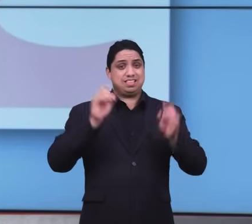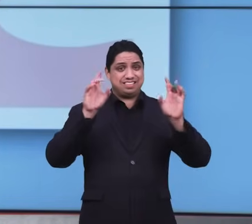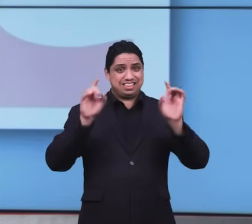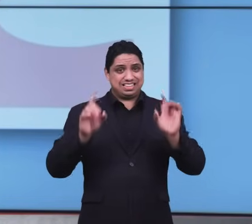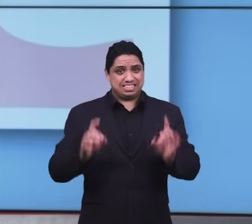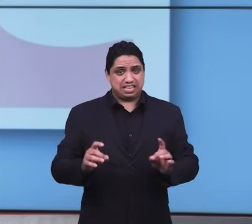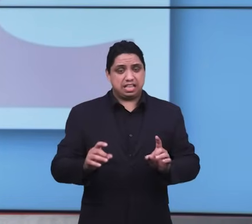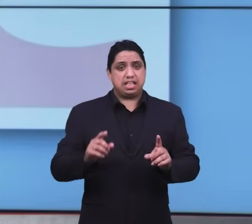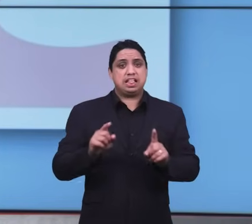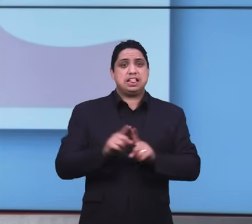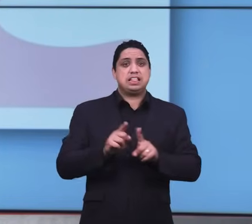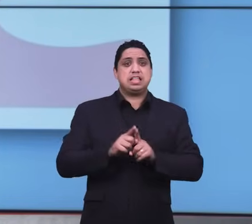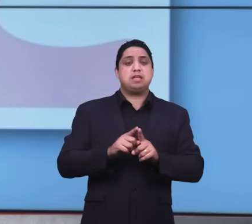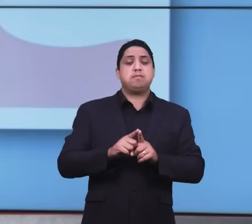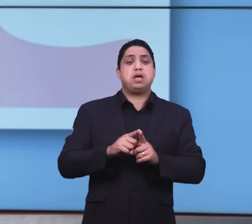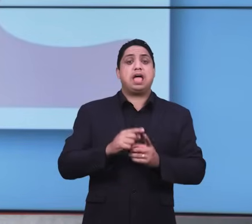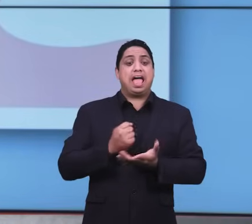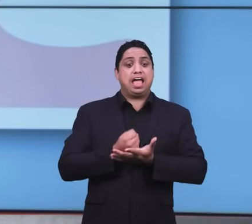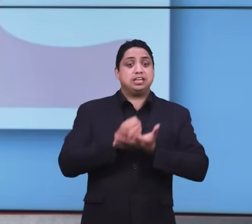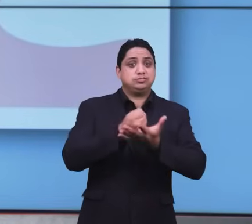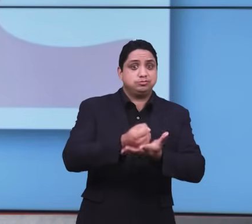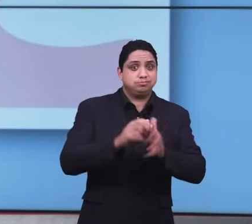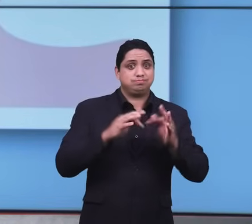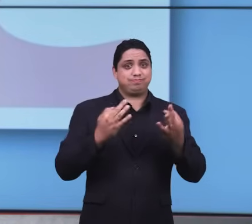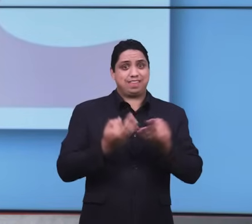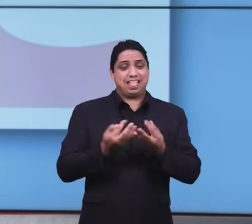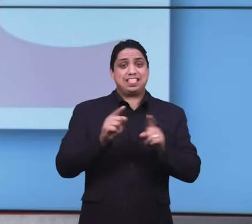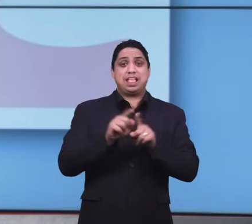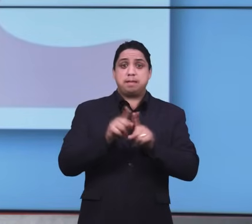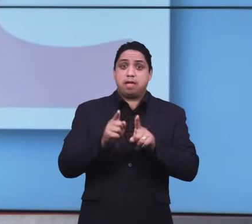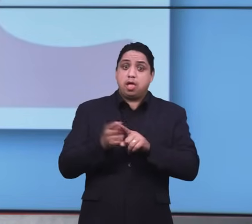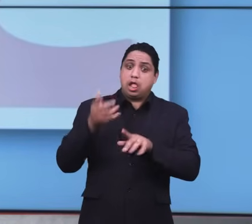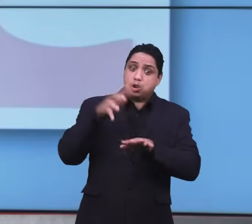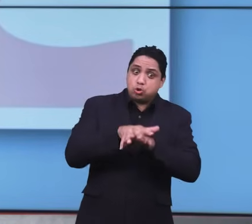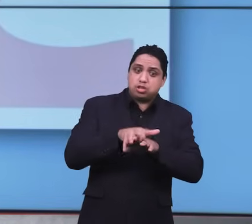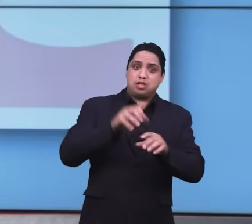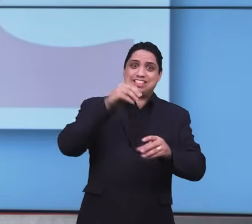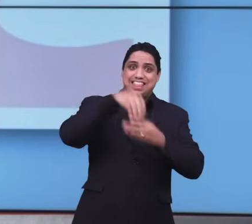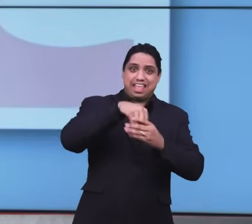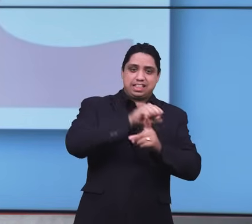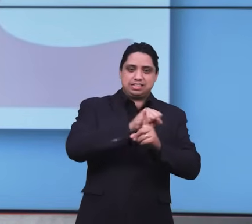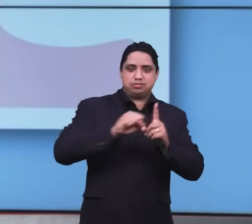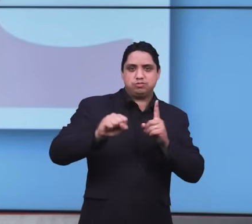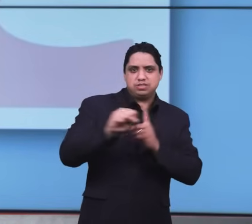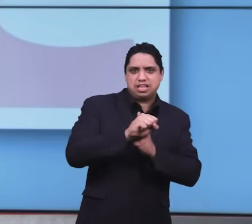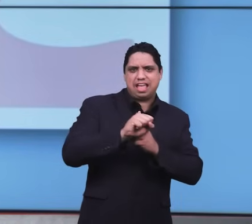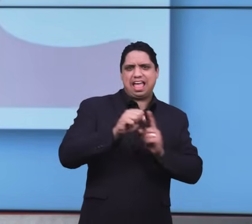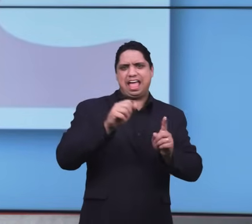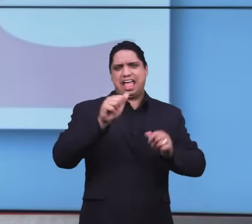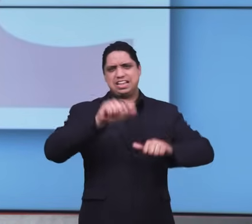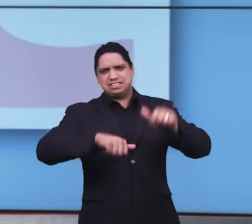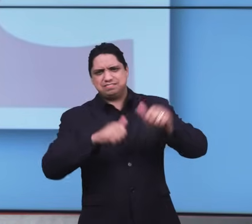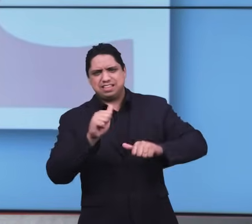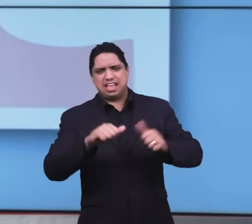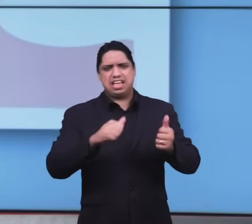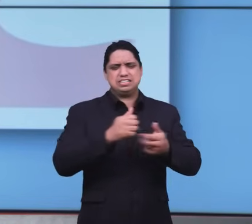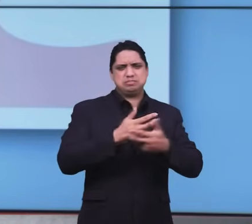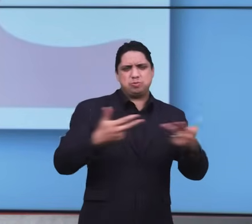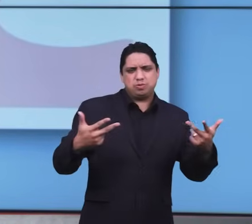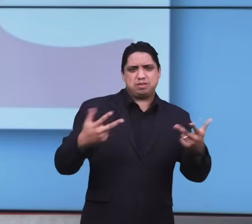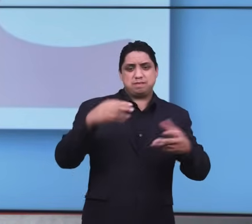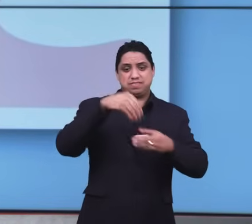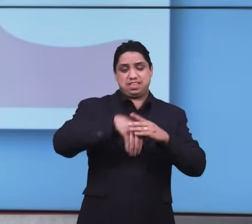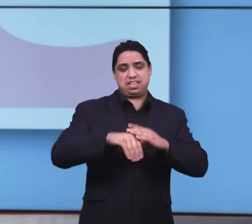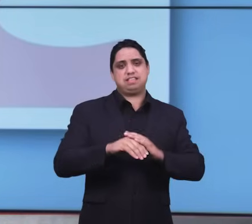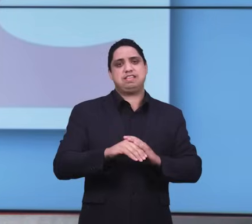emocional e psicológico para a família, a inclusão social, de atividades de lazer para a pessoa com